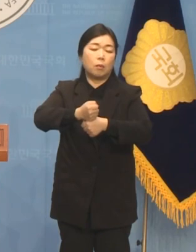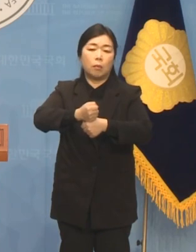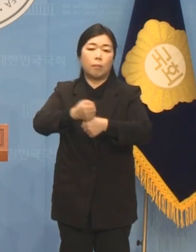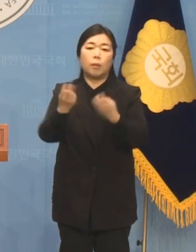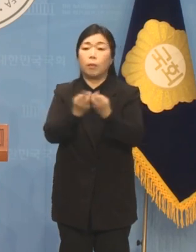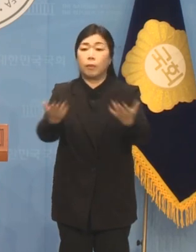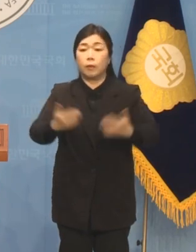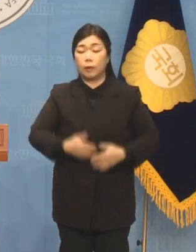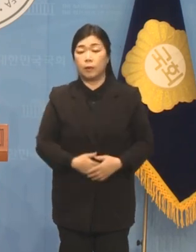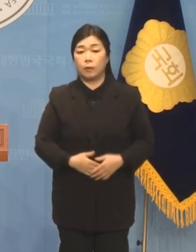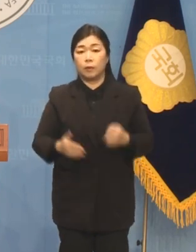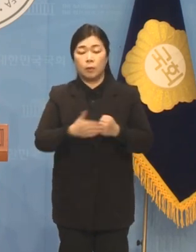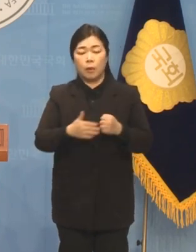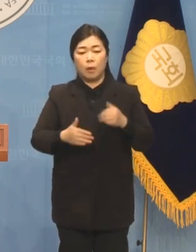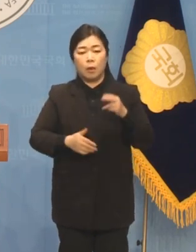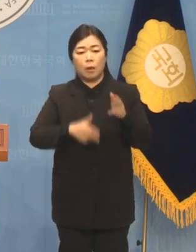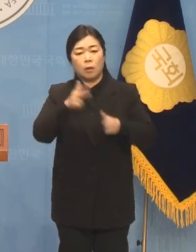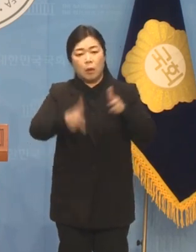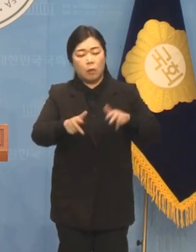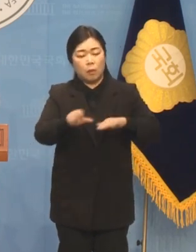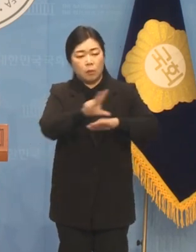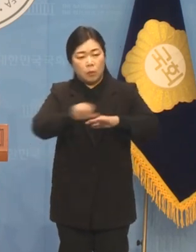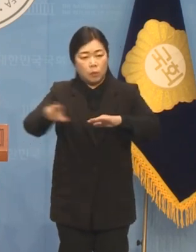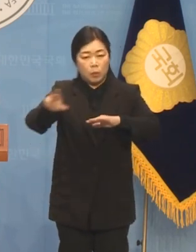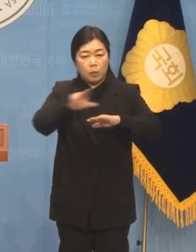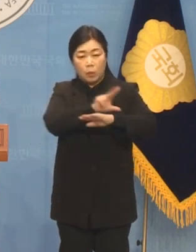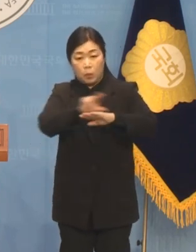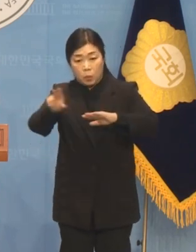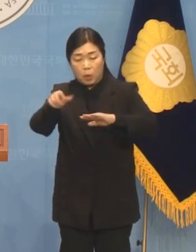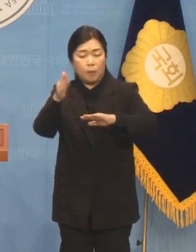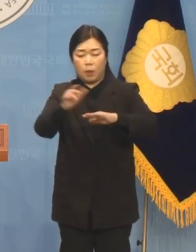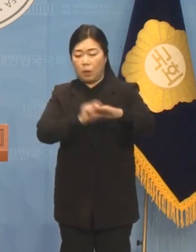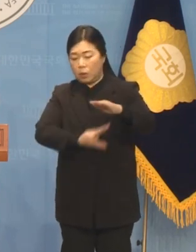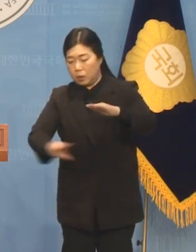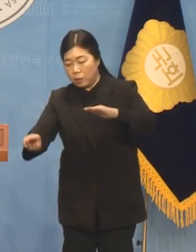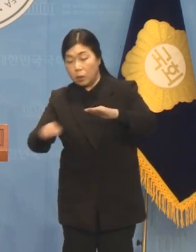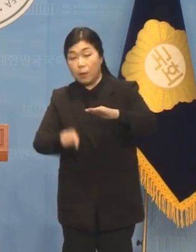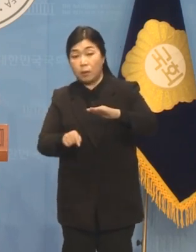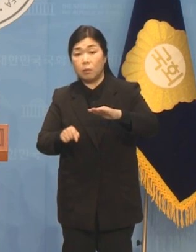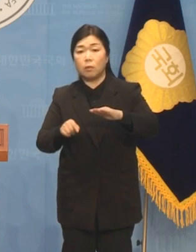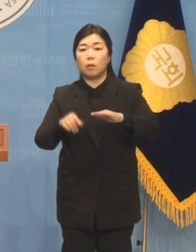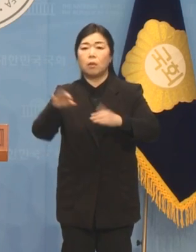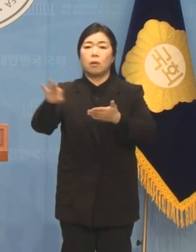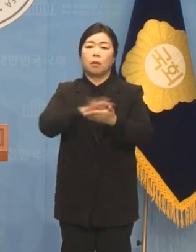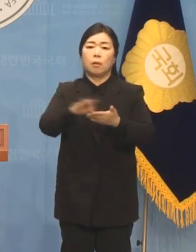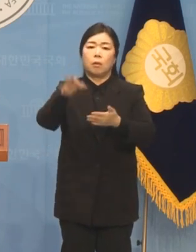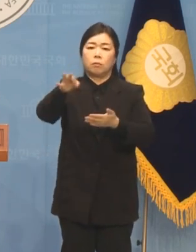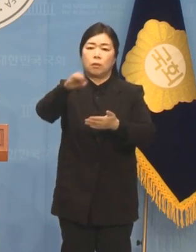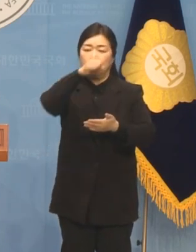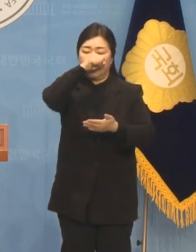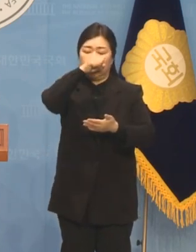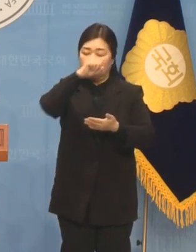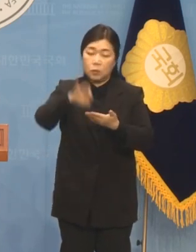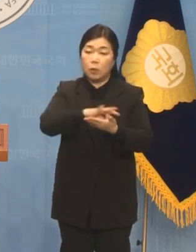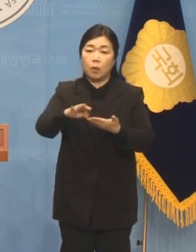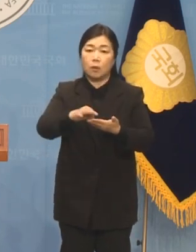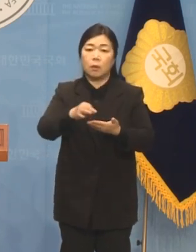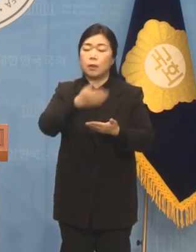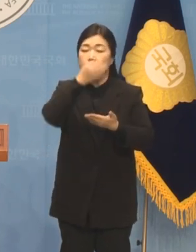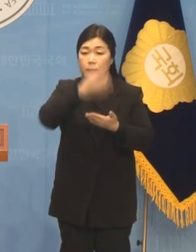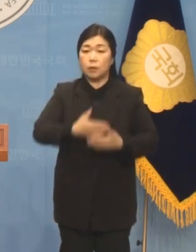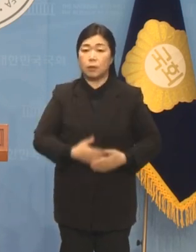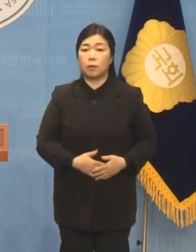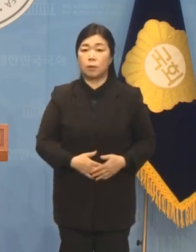그래서 사업 추진이 어려운 것이다. 결국 2호선 지하화는 고민정 후보가 말하는 법 개정이